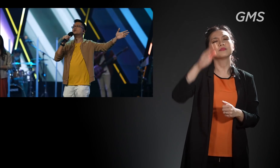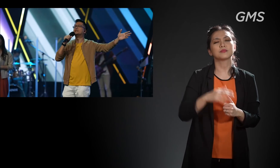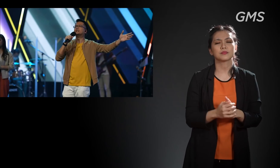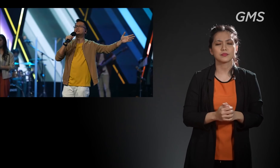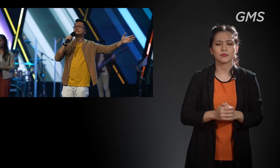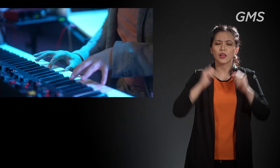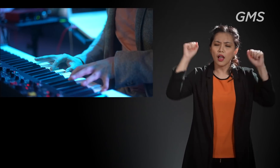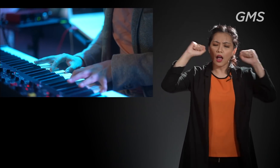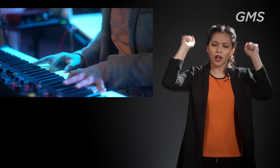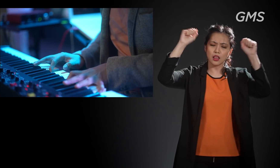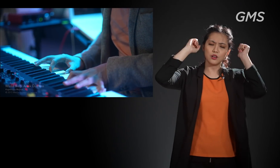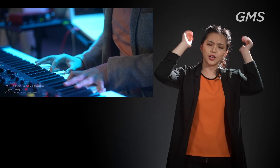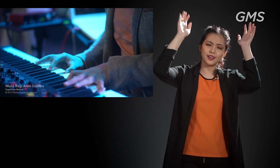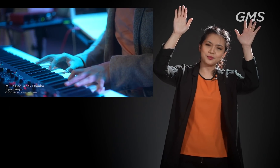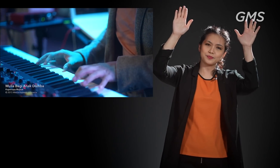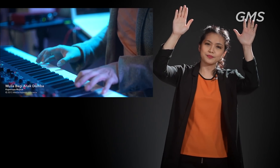Haleluya.